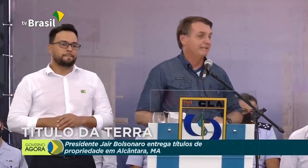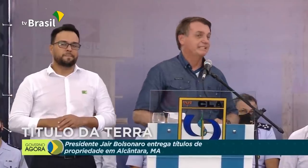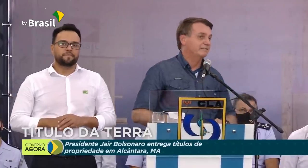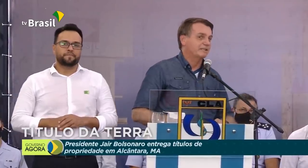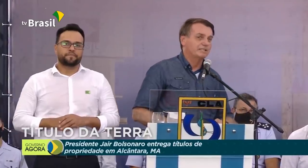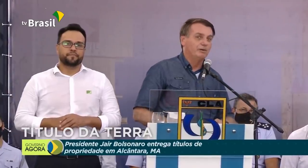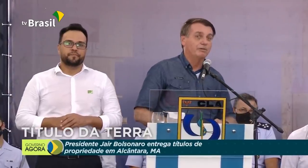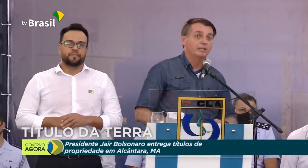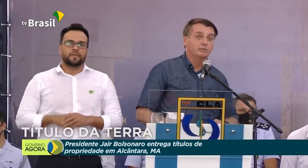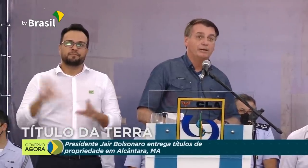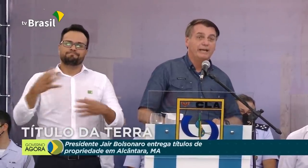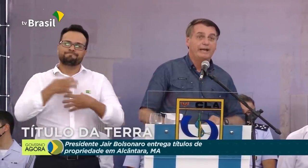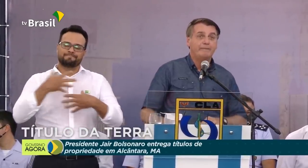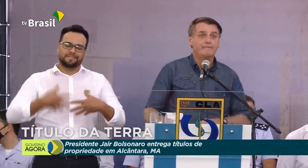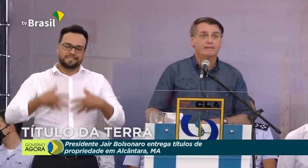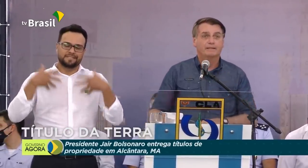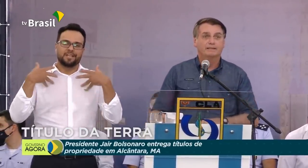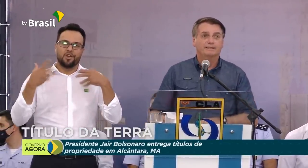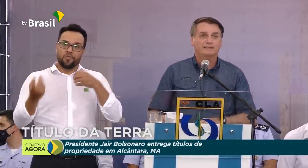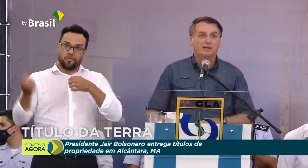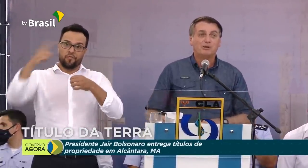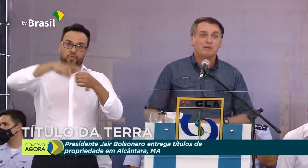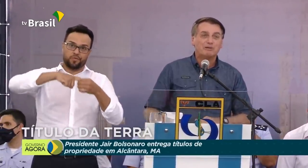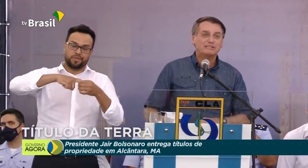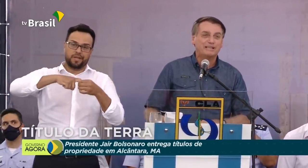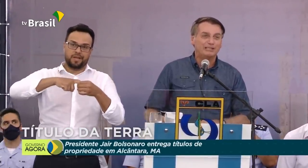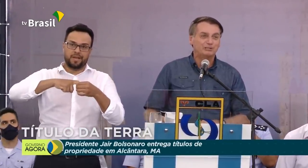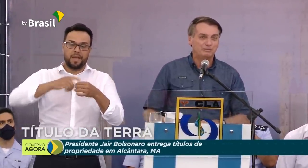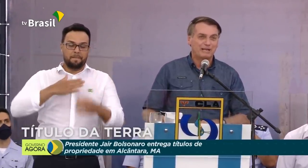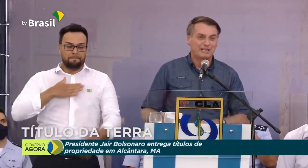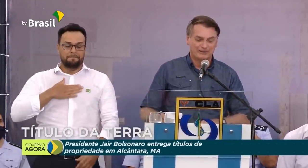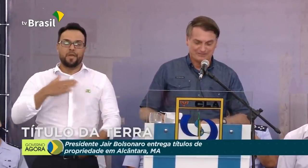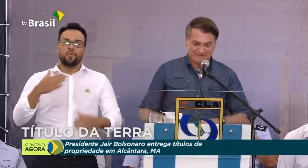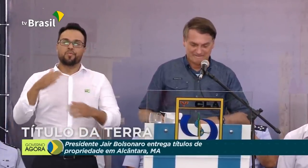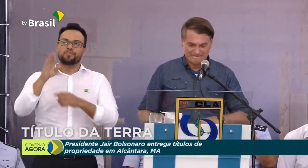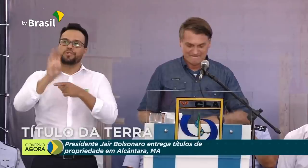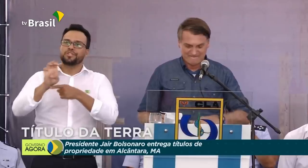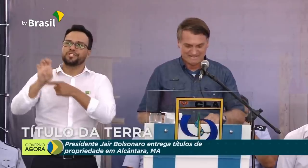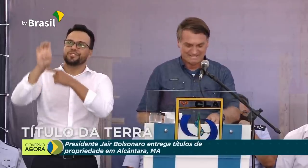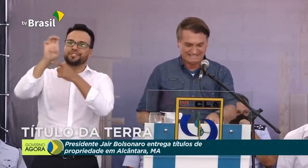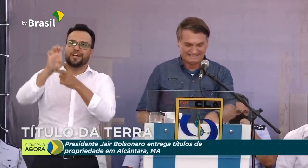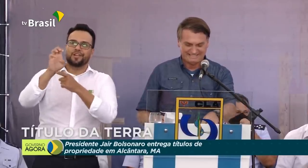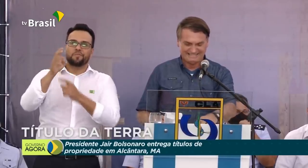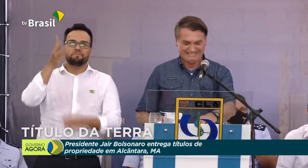é uma satisfação retornar ao meu estado do Maranhão.